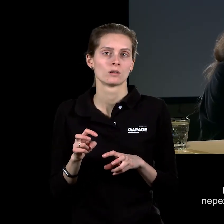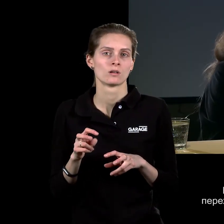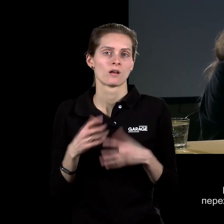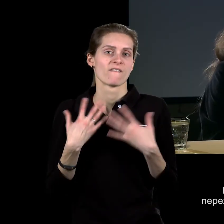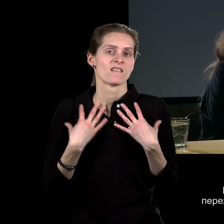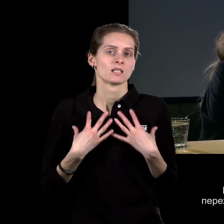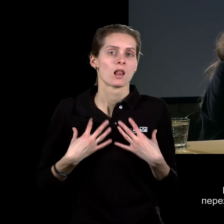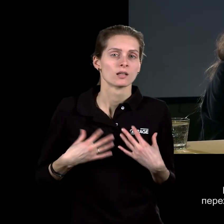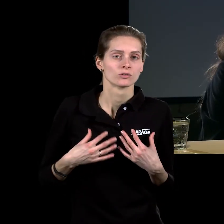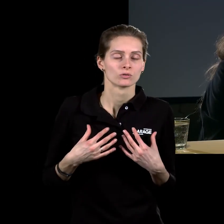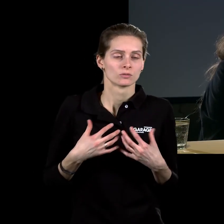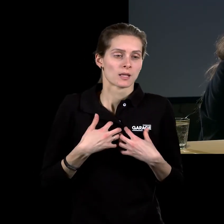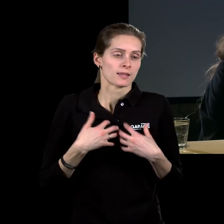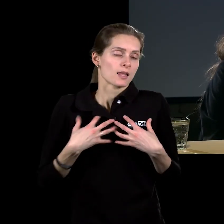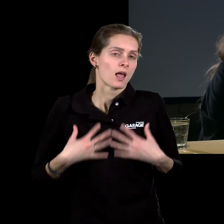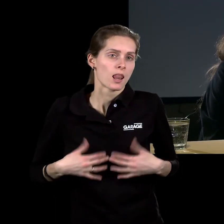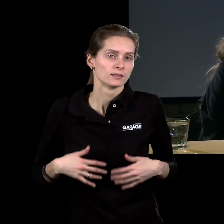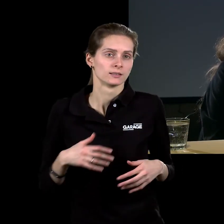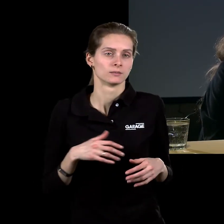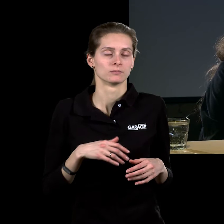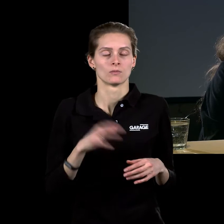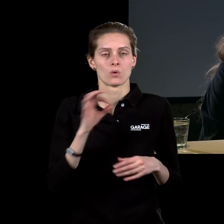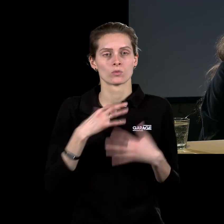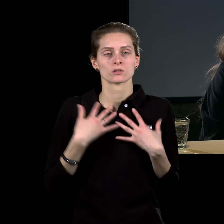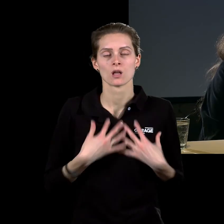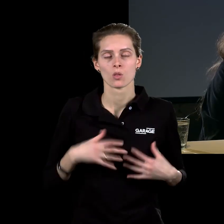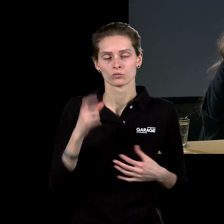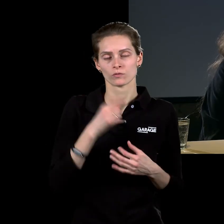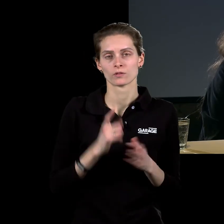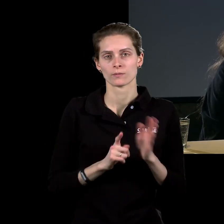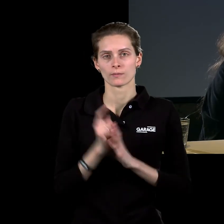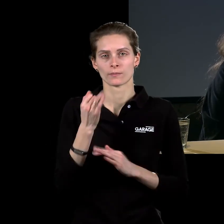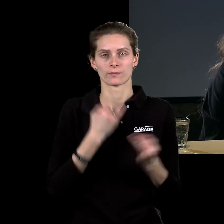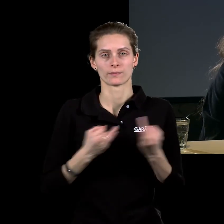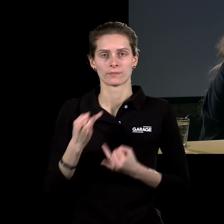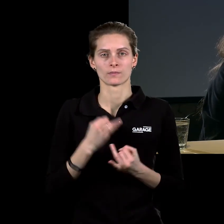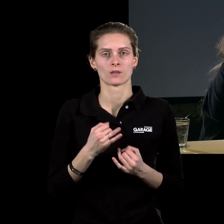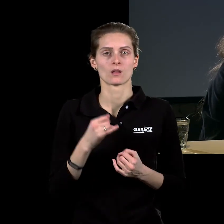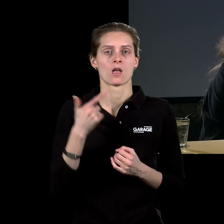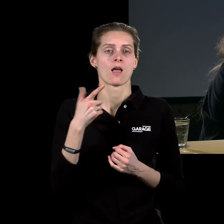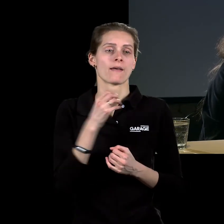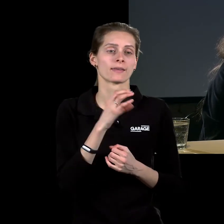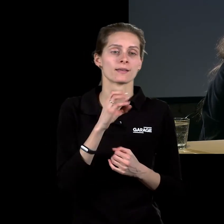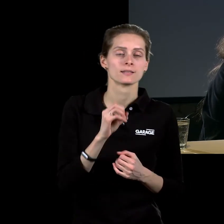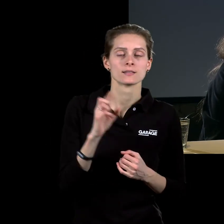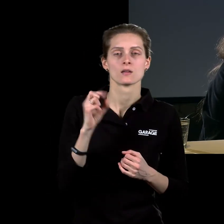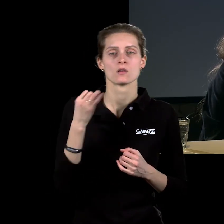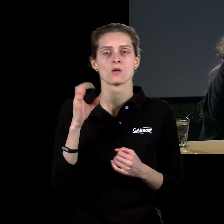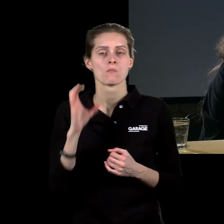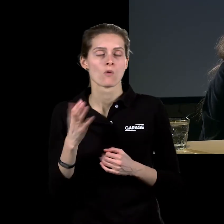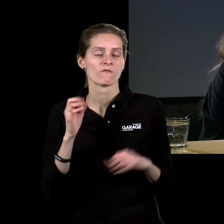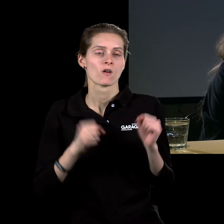физиологическим и телесным коннотациям, и, может быть, и для Гесса, как и для Бойса, это ощущение